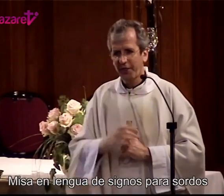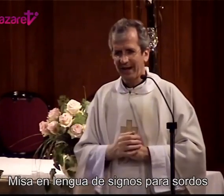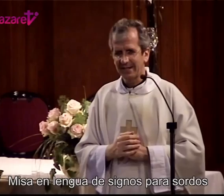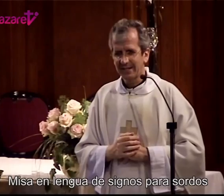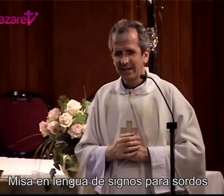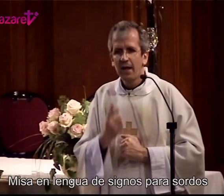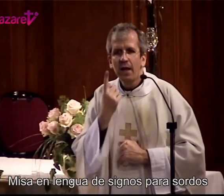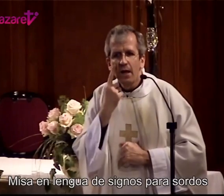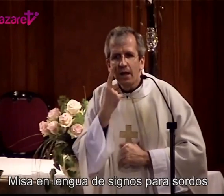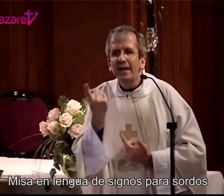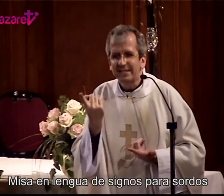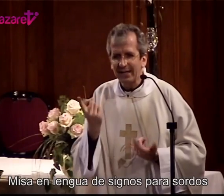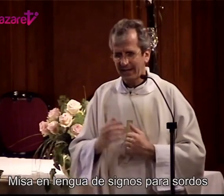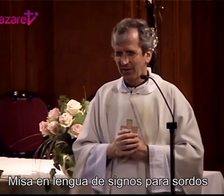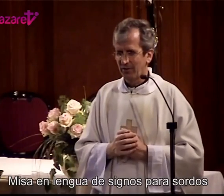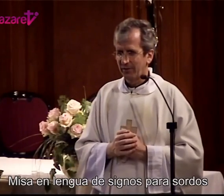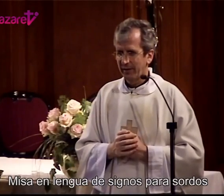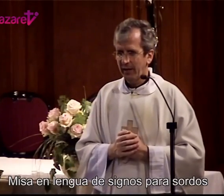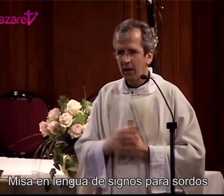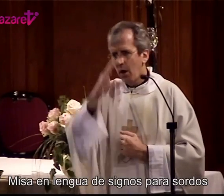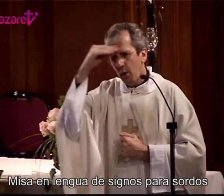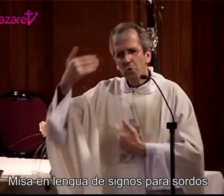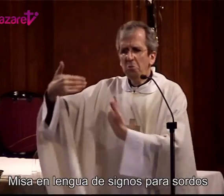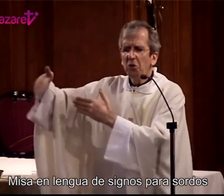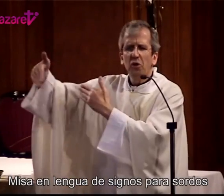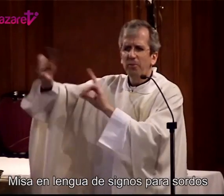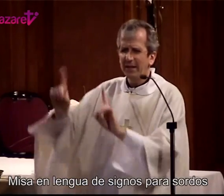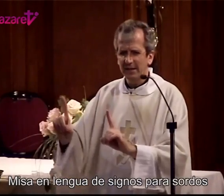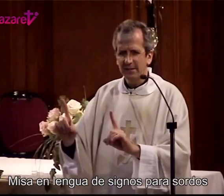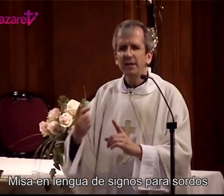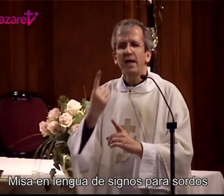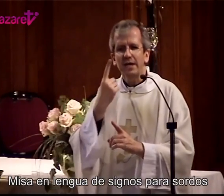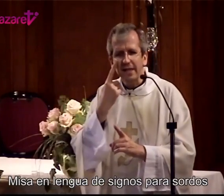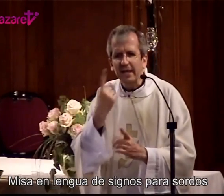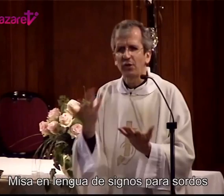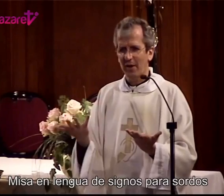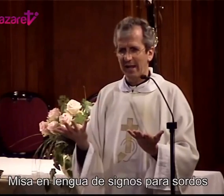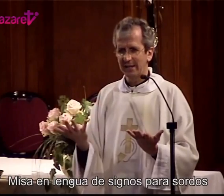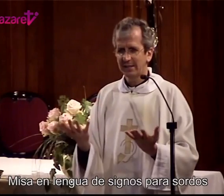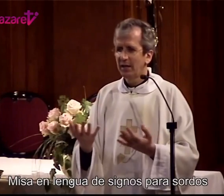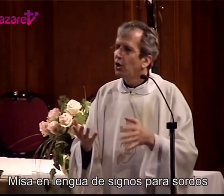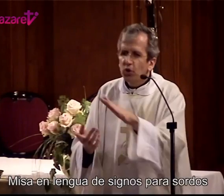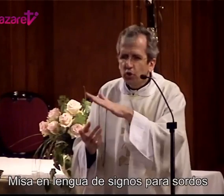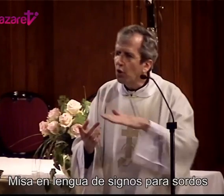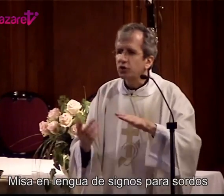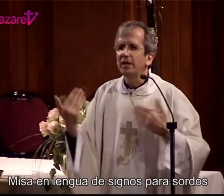conócelas, estate atento, no te olvides, está atento a ellas. Todos tenemos